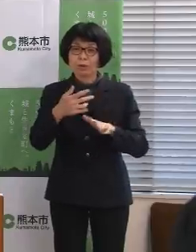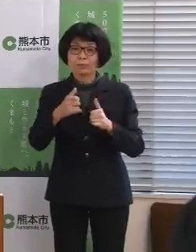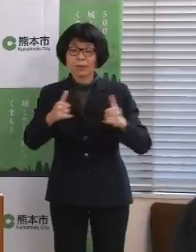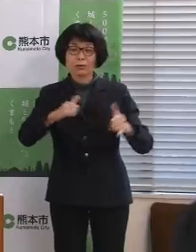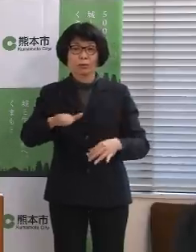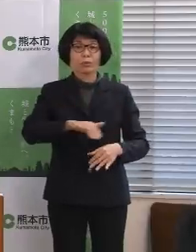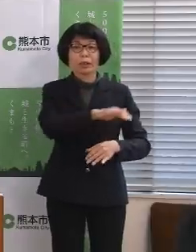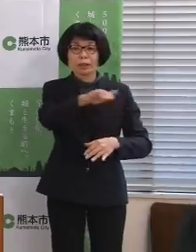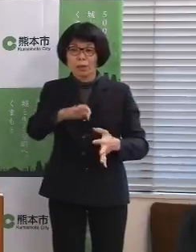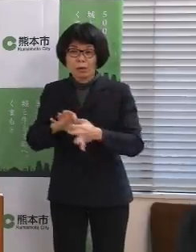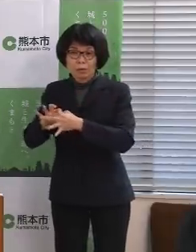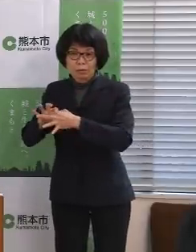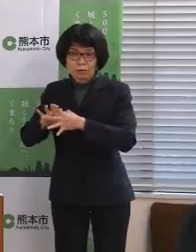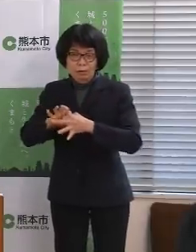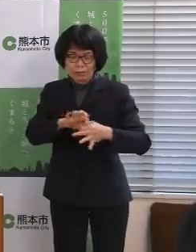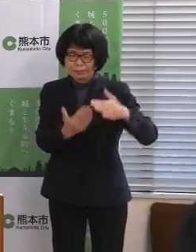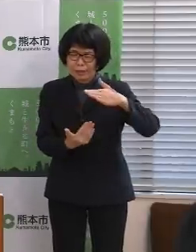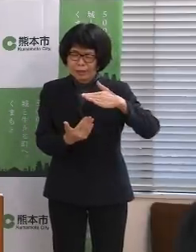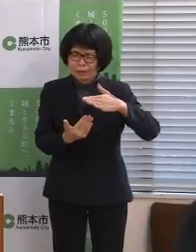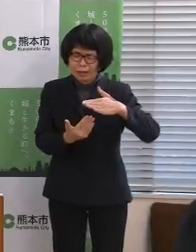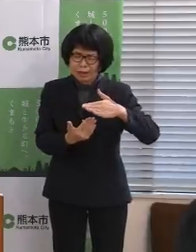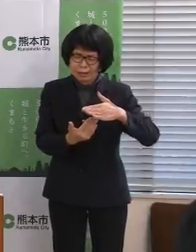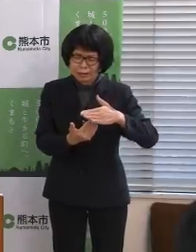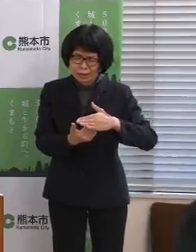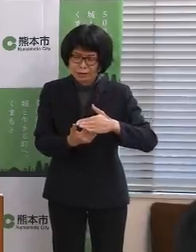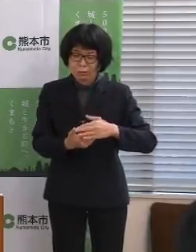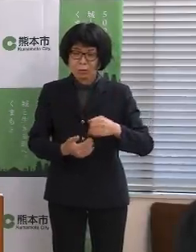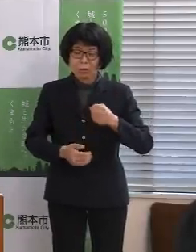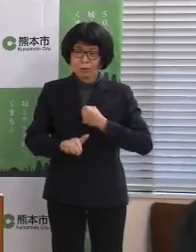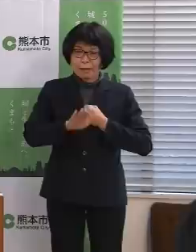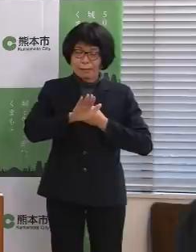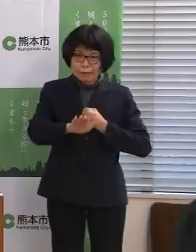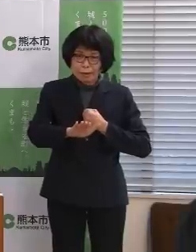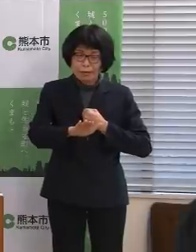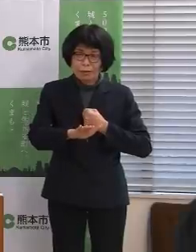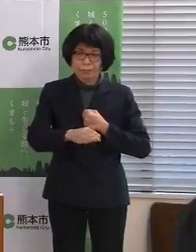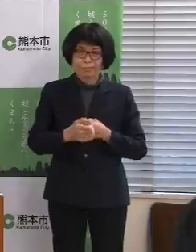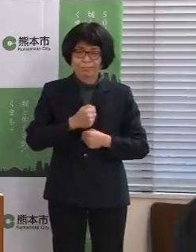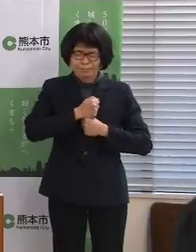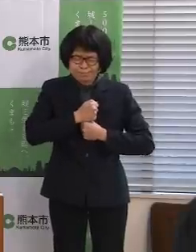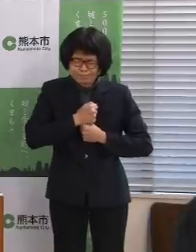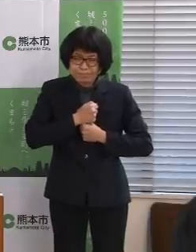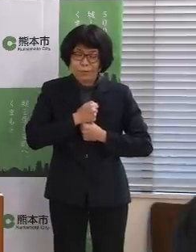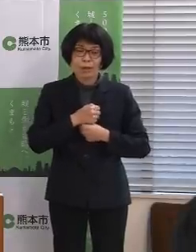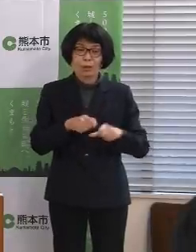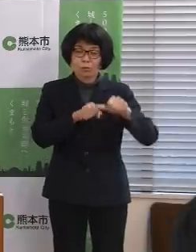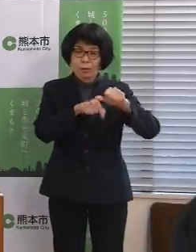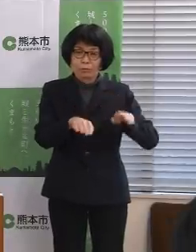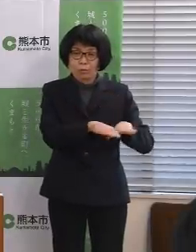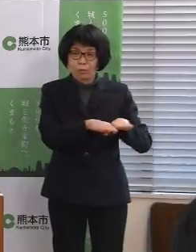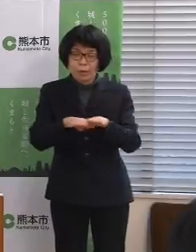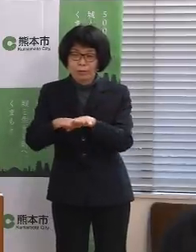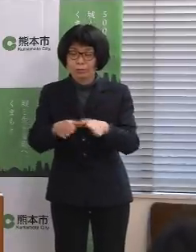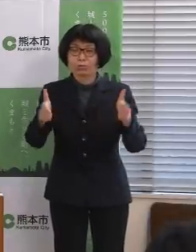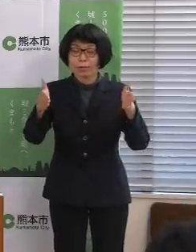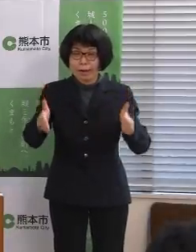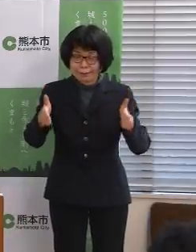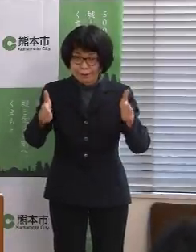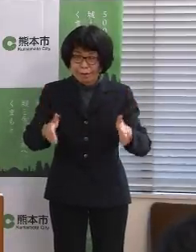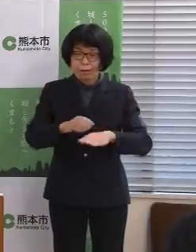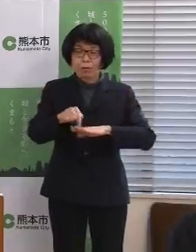様には引き続き最大限の警戒を払っていただくとともに、特にゴールデンウィーク期間中におきましては